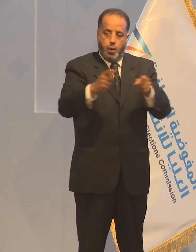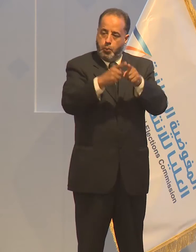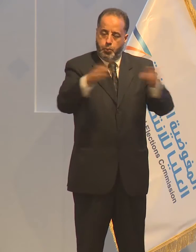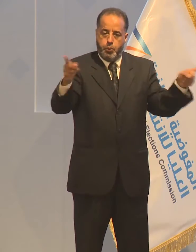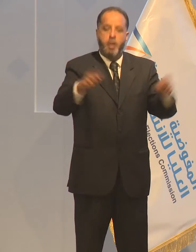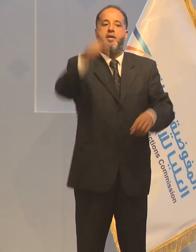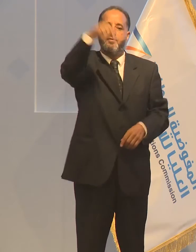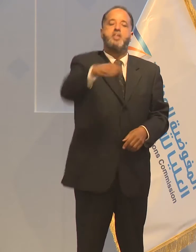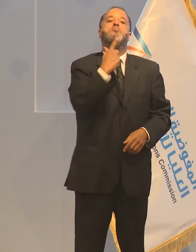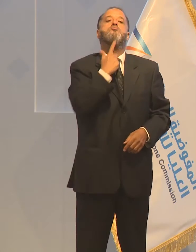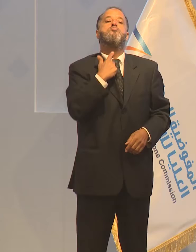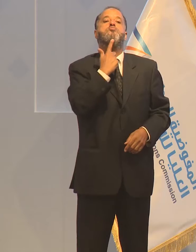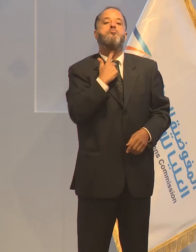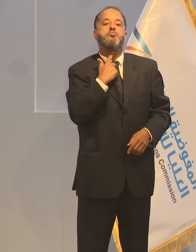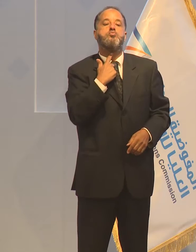أن هناك